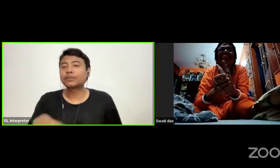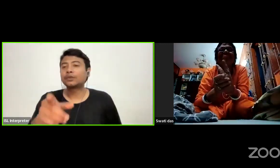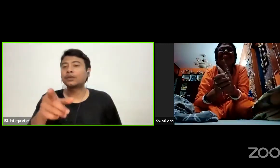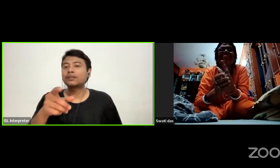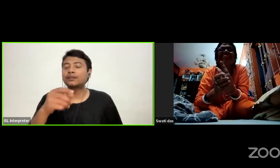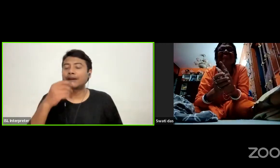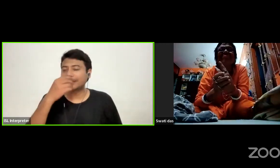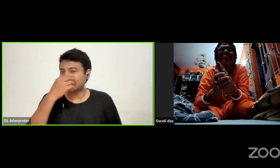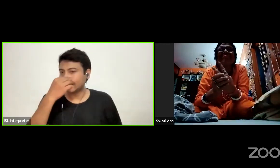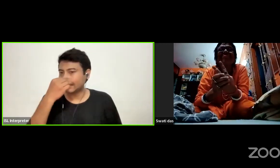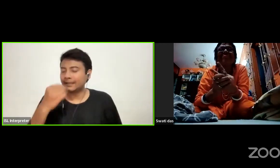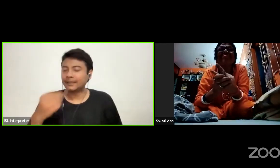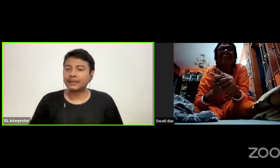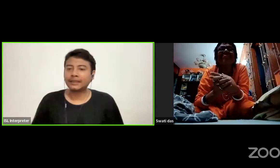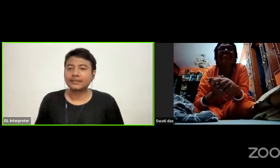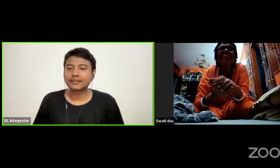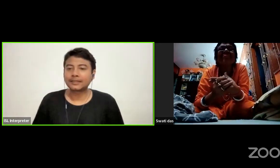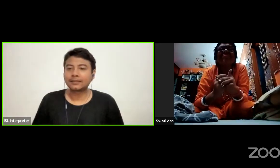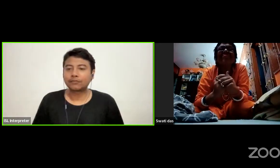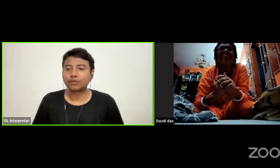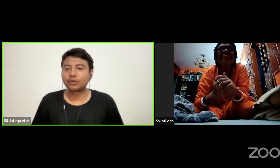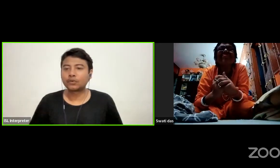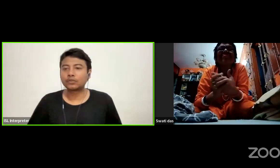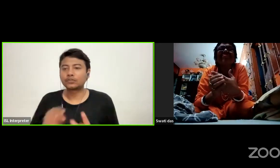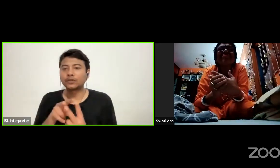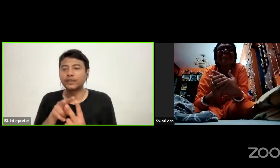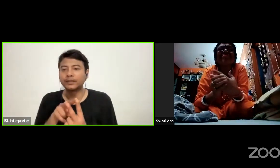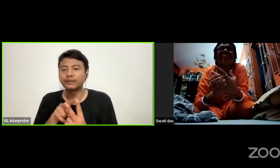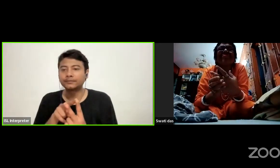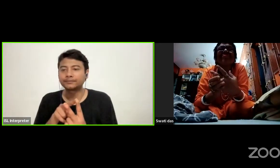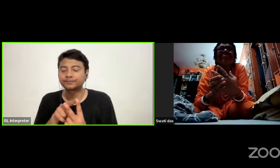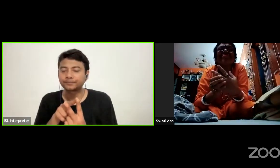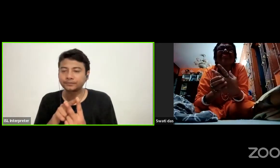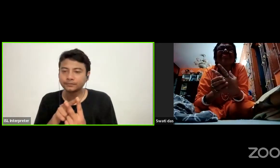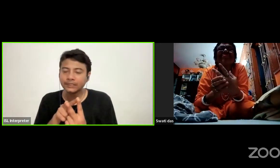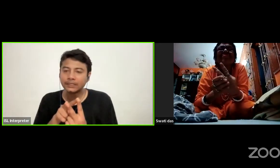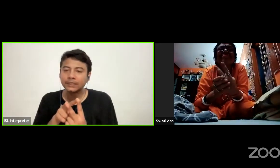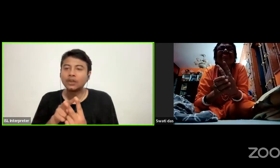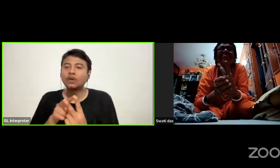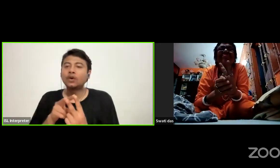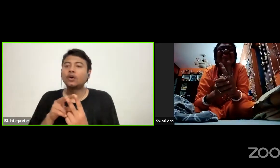तो प्रभु जी उनका सवाल ये है कि जैसे वो जो हैं